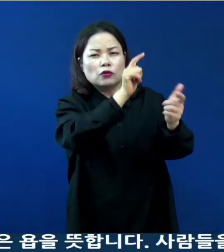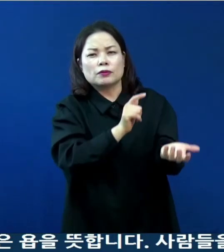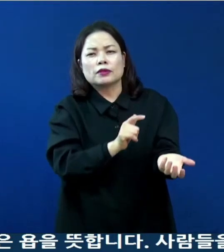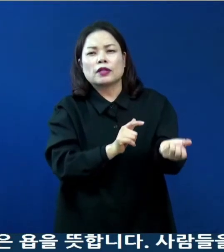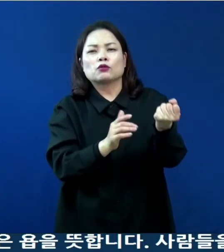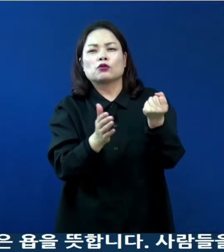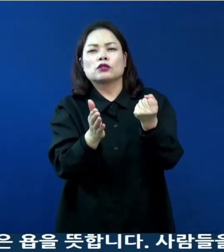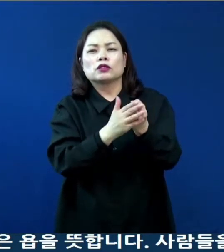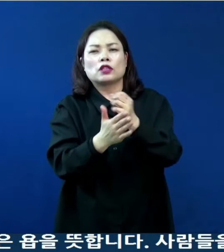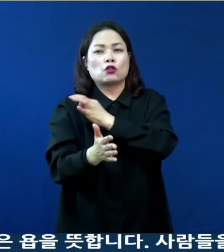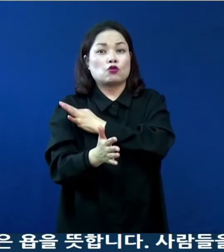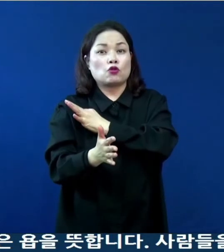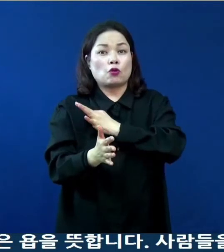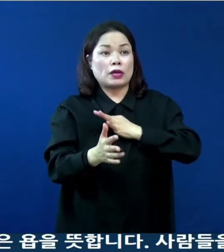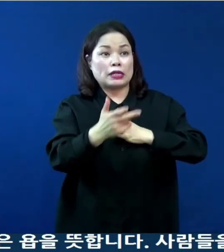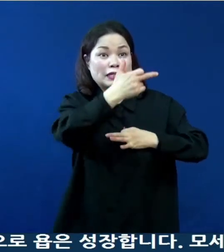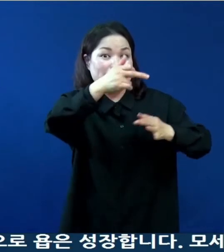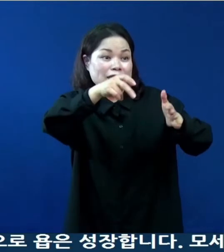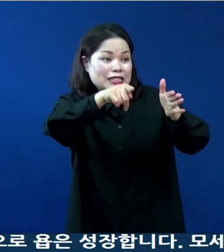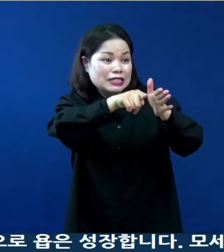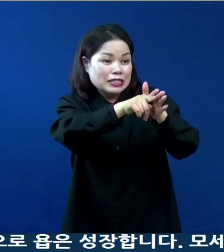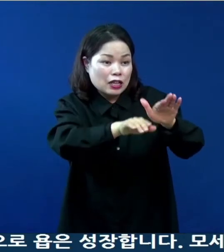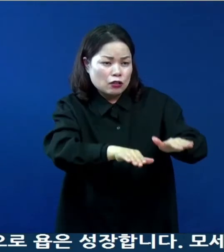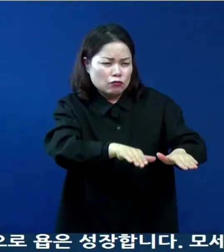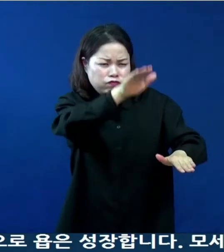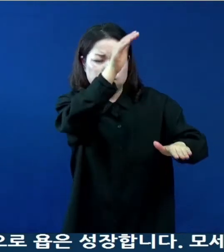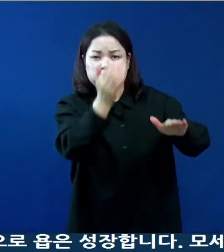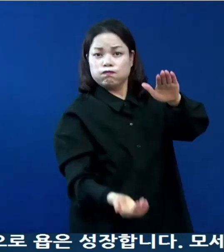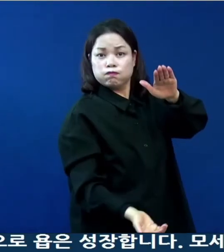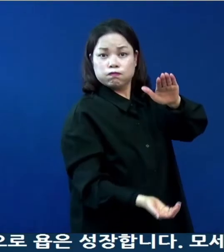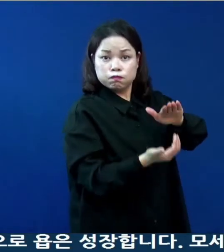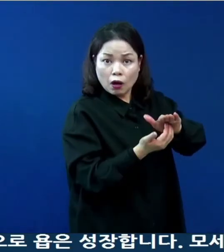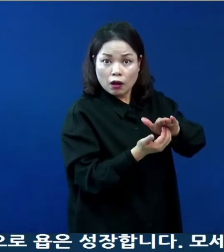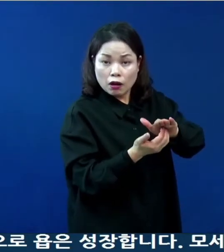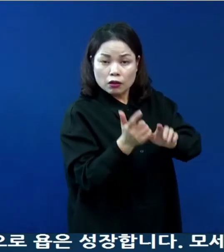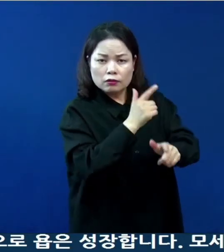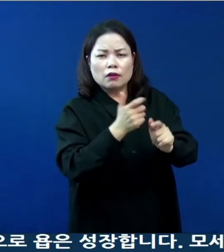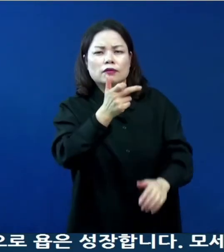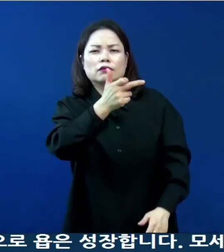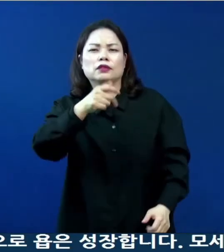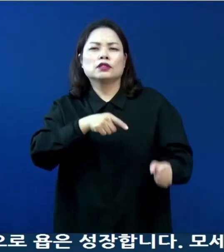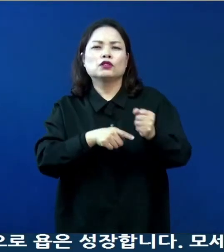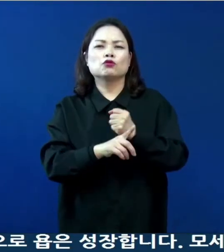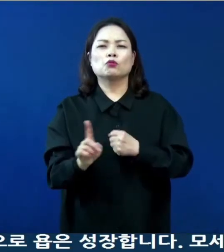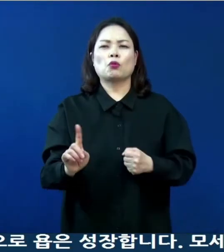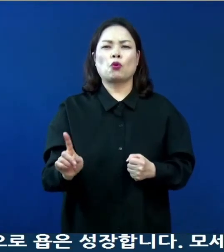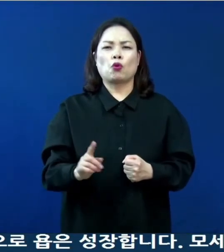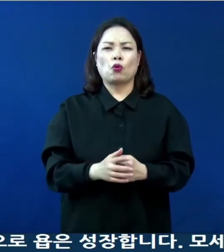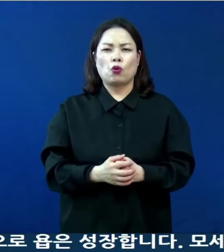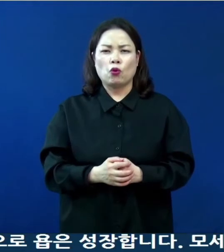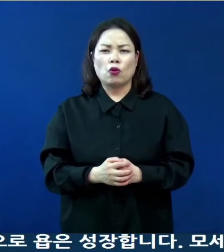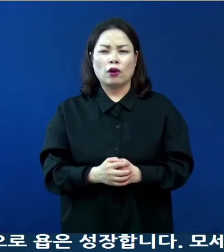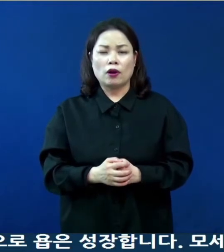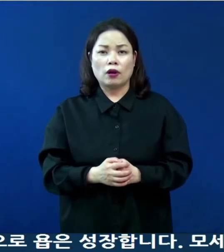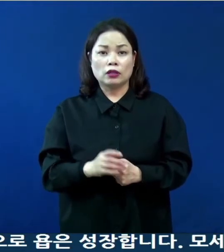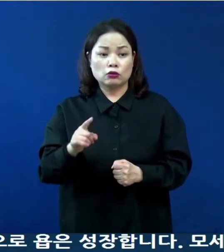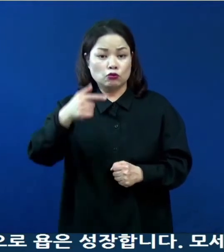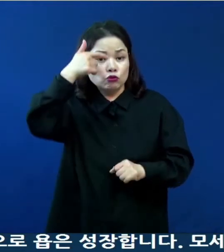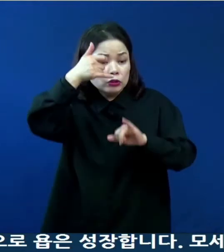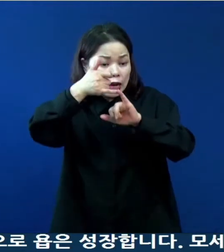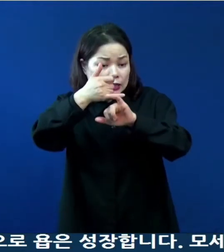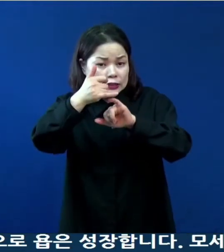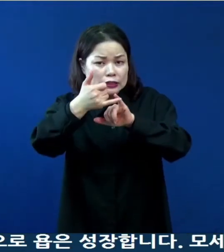때문에 욥이 큰 신앙적인 성숙을 이루었다라고 말할 수 있는데, 이거보다 더 큰 이유는 무엇이냐면 바로